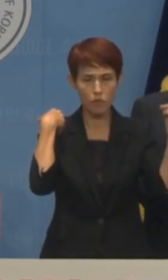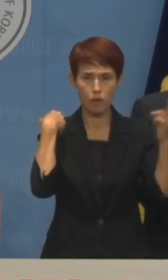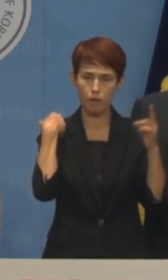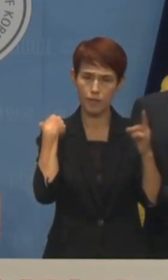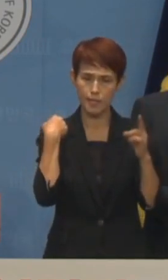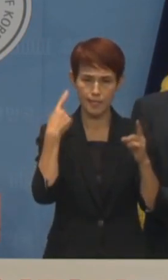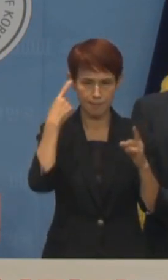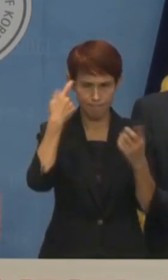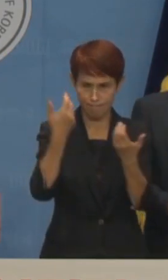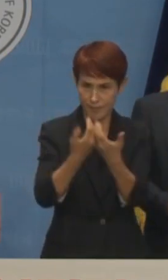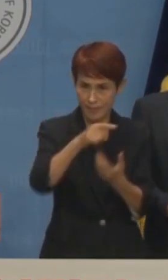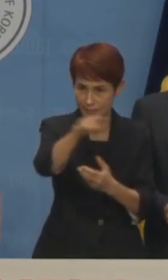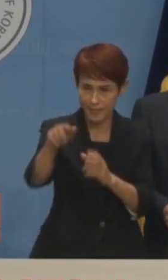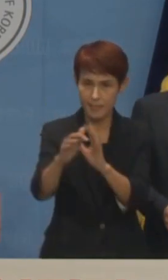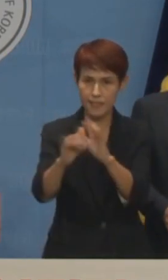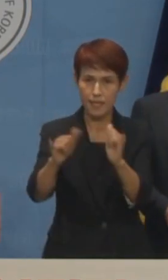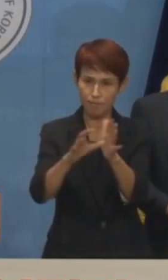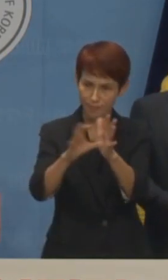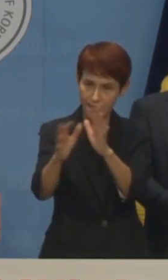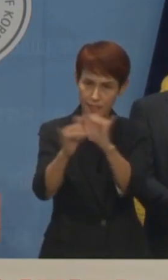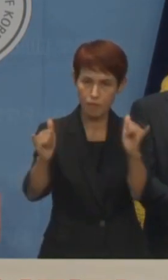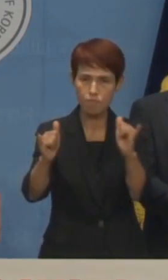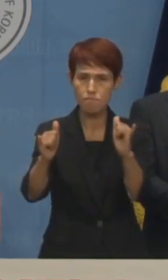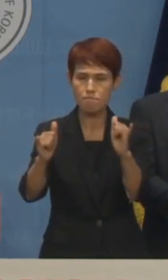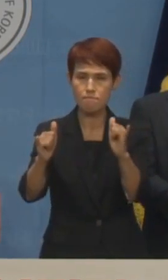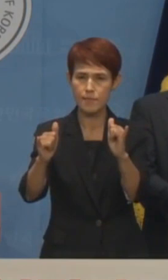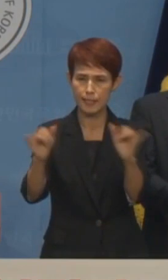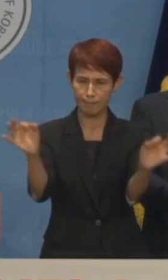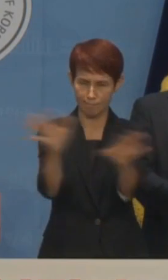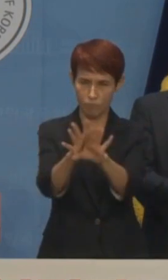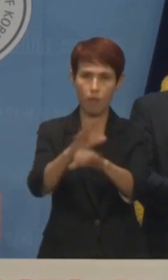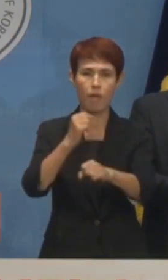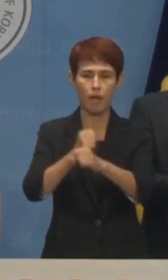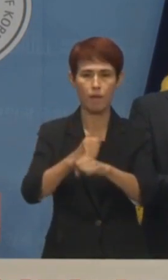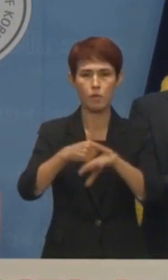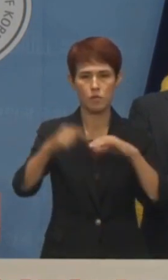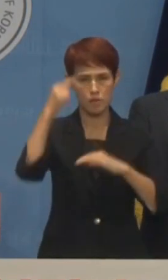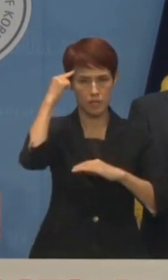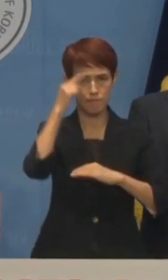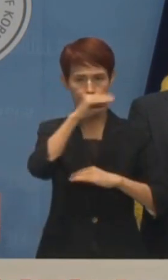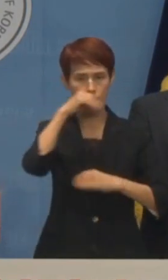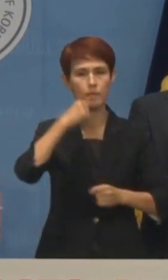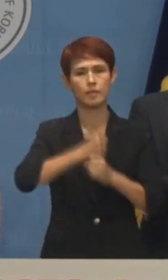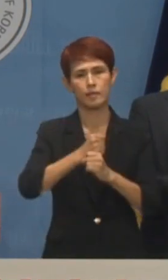반역자의 뿌리를 뽑아 우리 민족 정신을 바로 세우겠습니다.